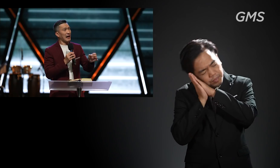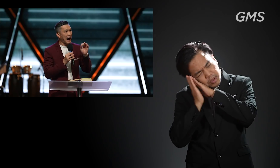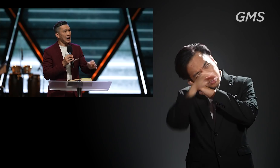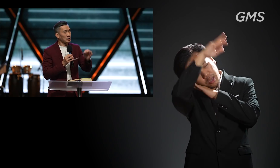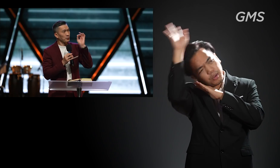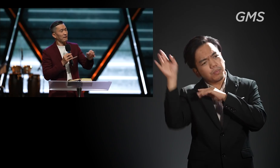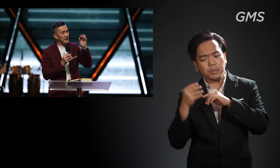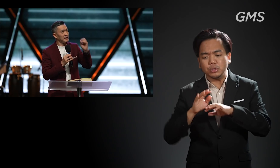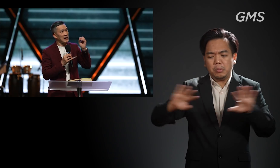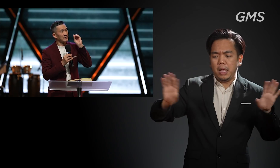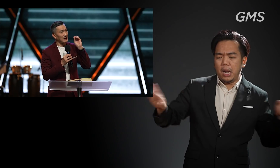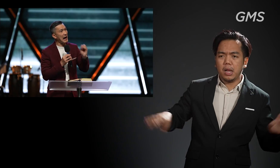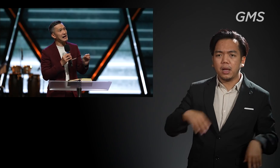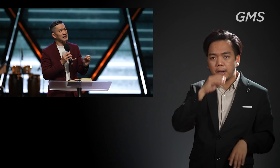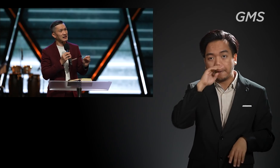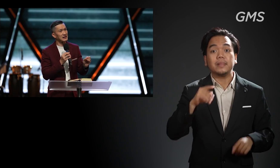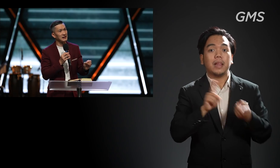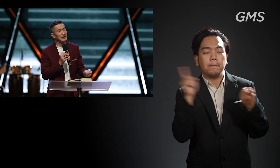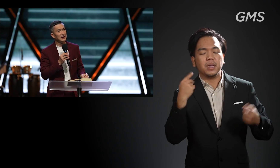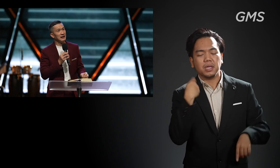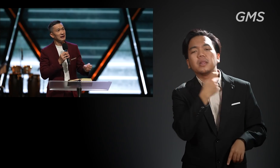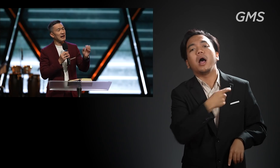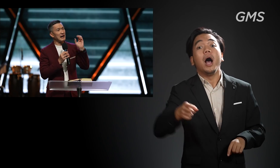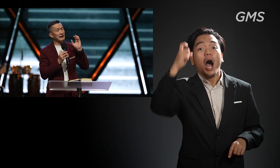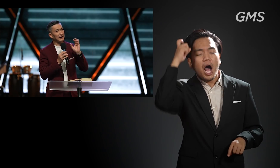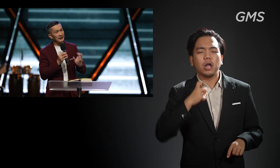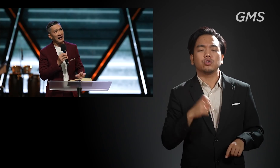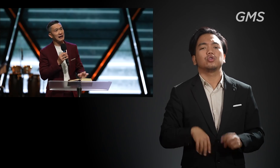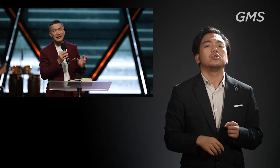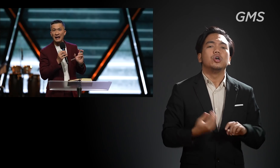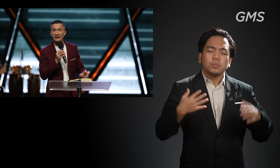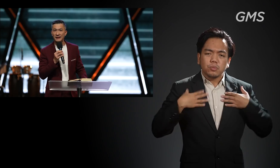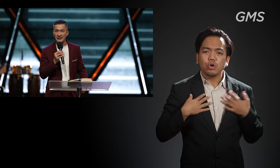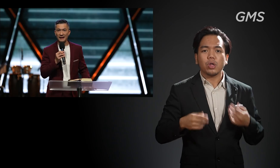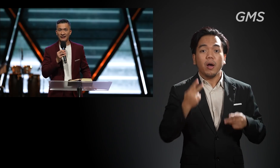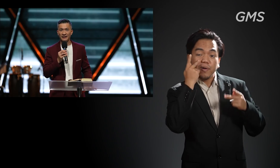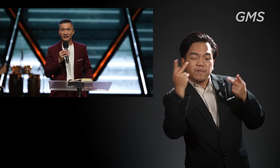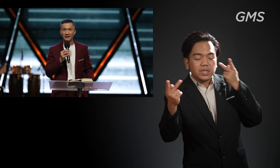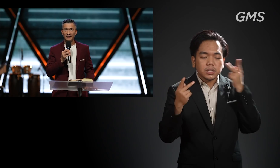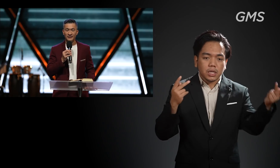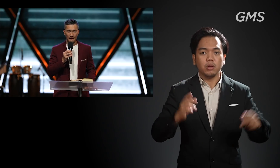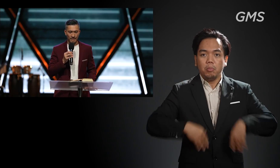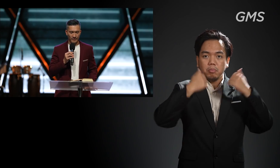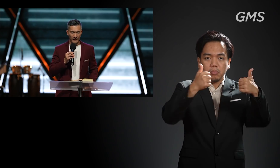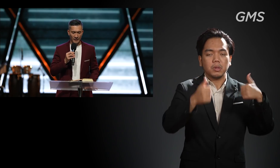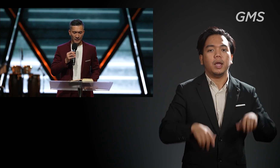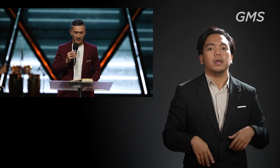Tetapi kita harus punya visi yang jelas dan hati kita jangan tersesat.